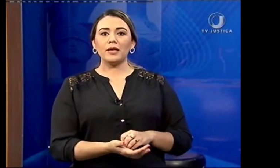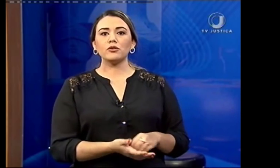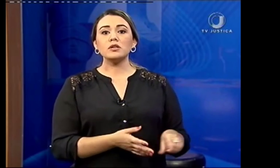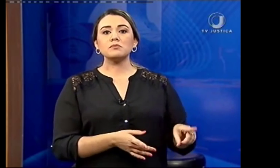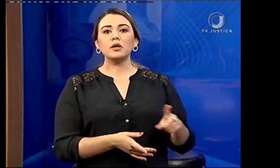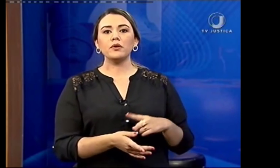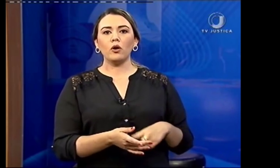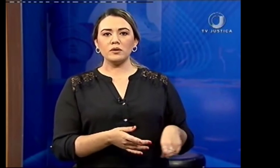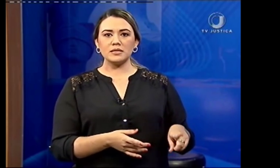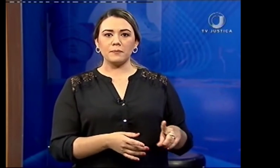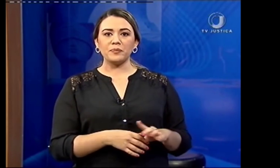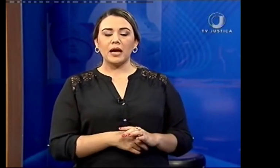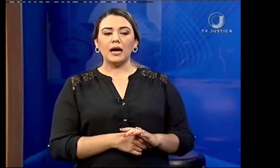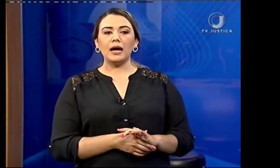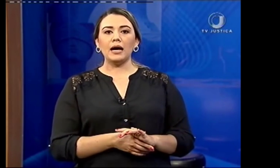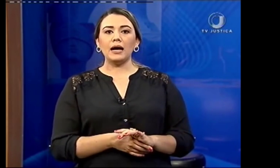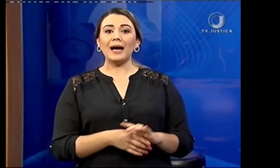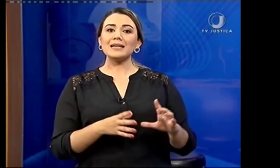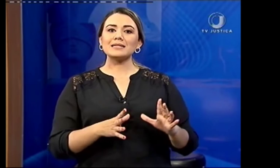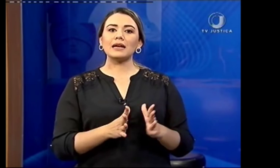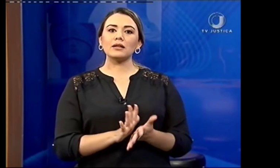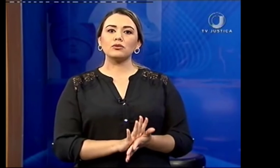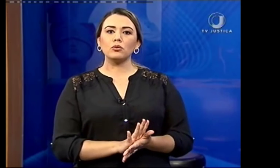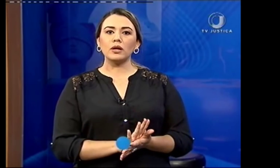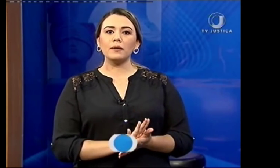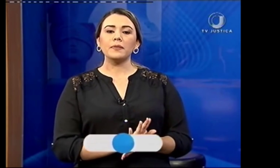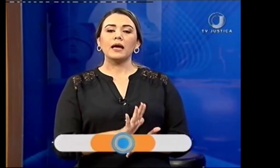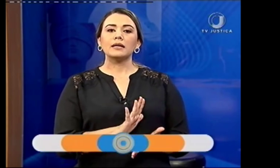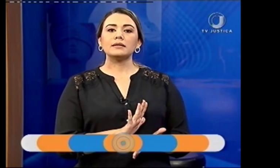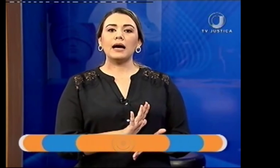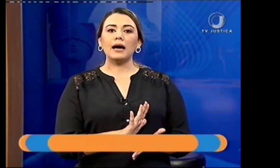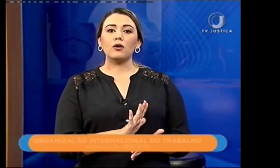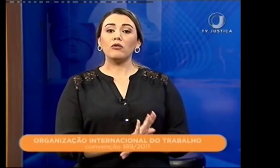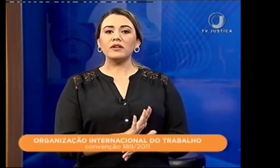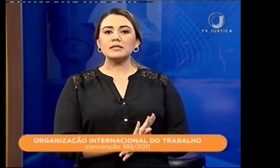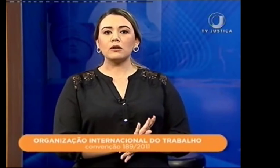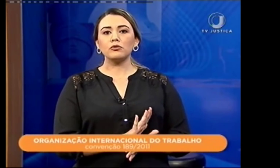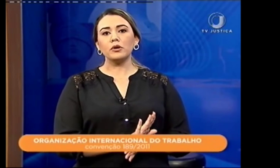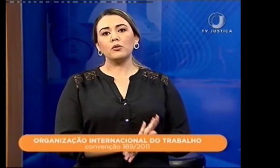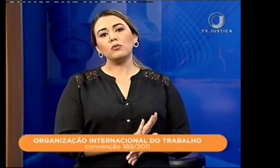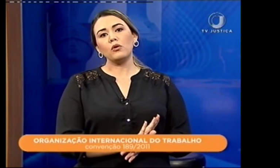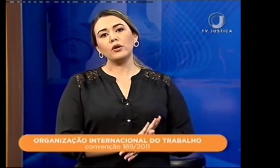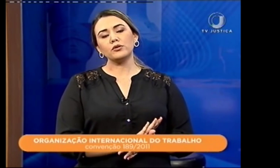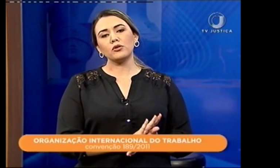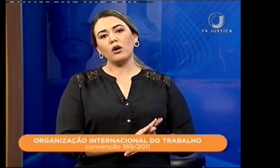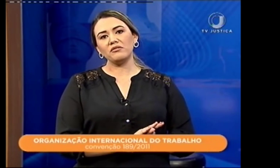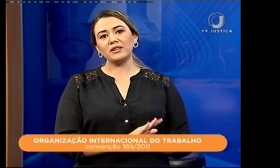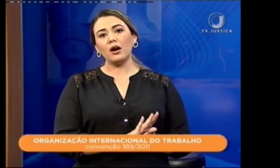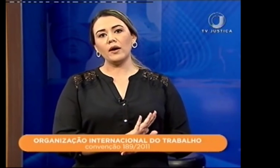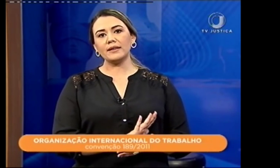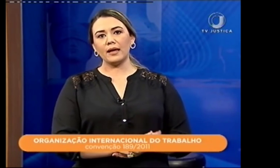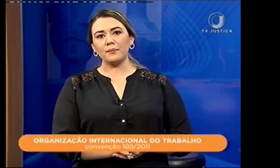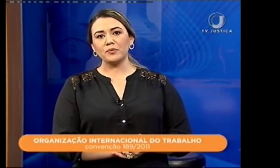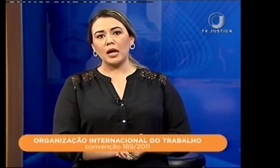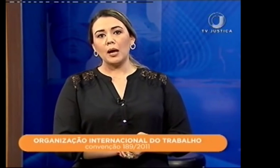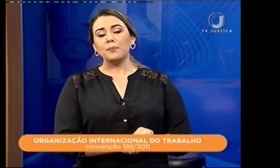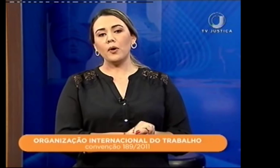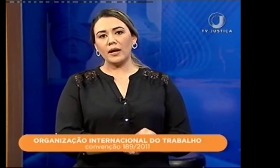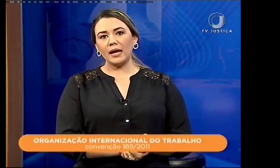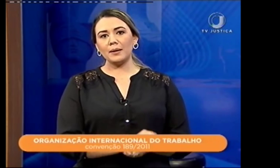em 2011, a assinatura da Convenção número 189 da OIT. Porém,